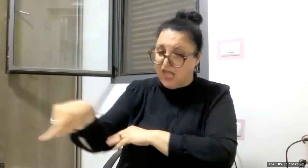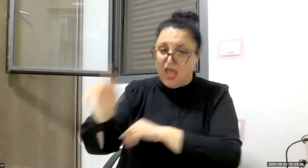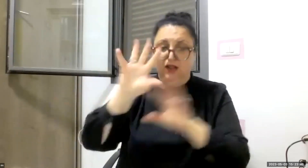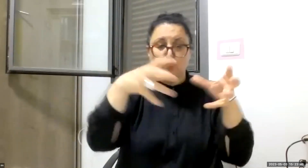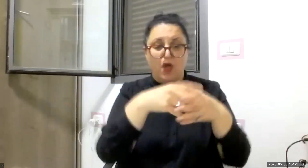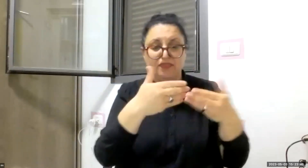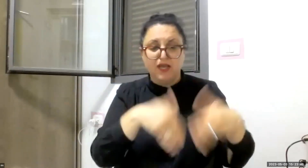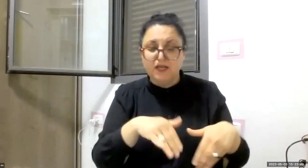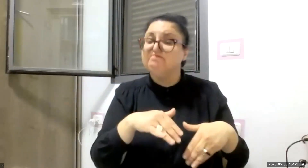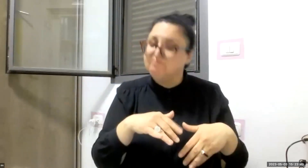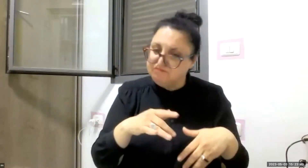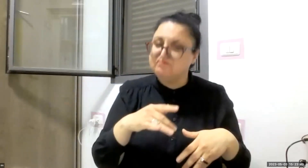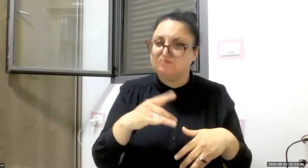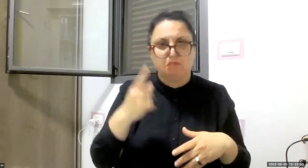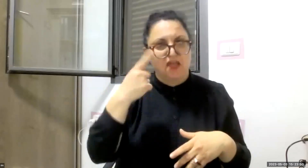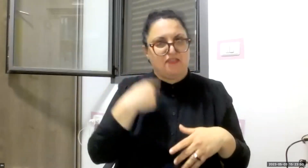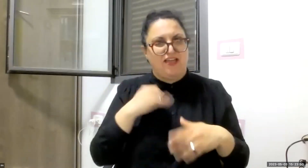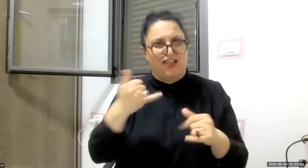מדינת ישראל ותנועת הנחים